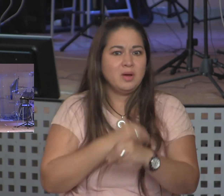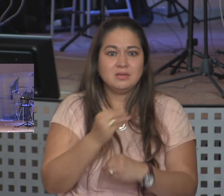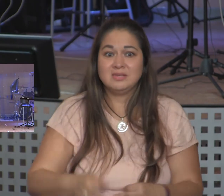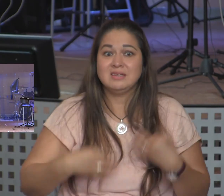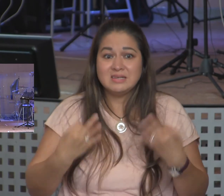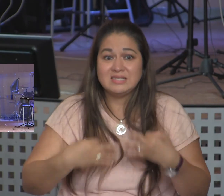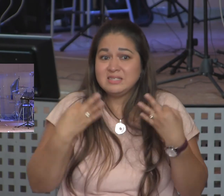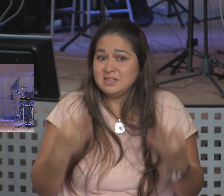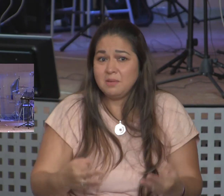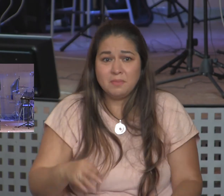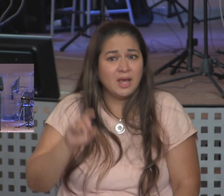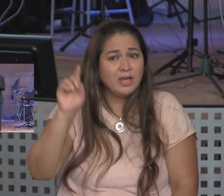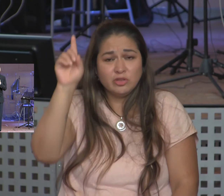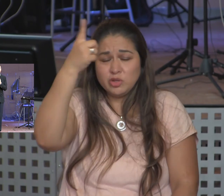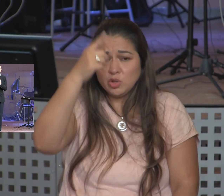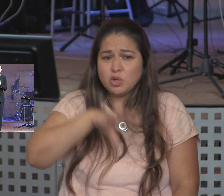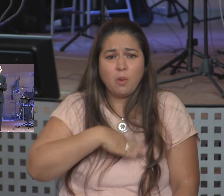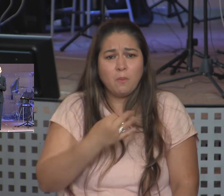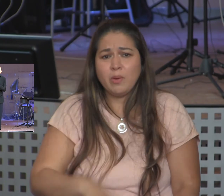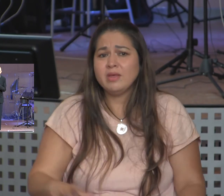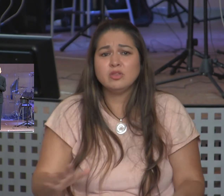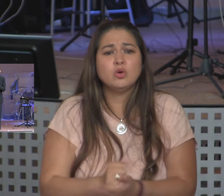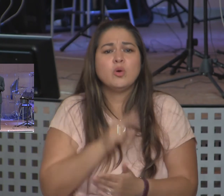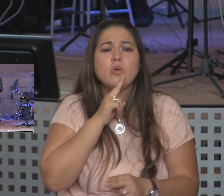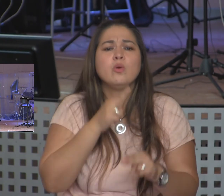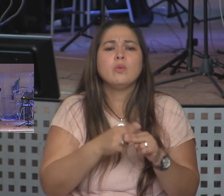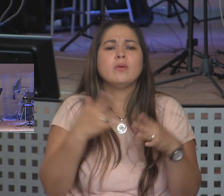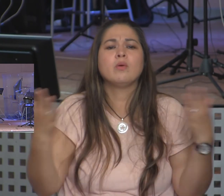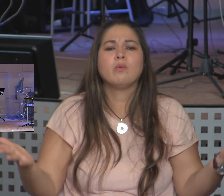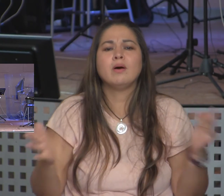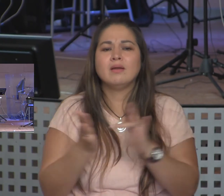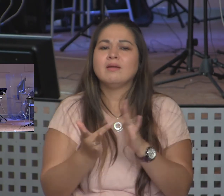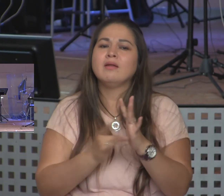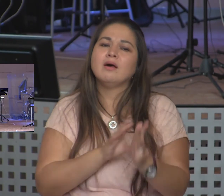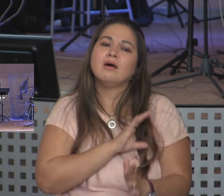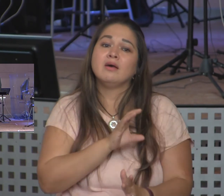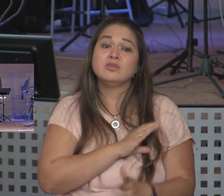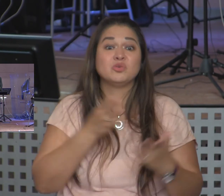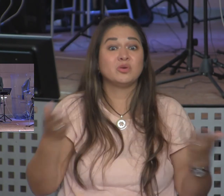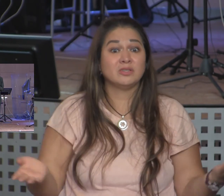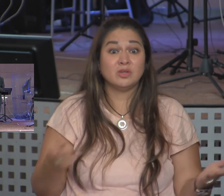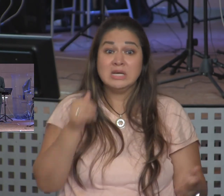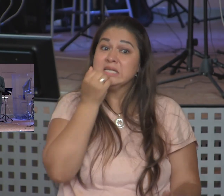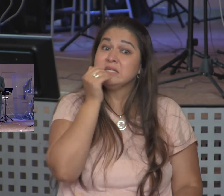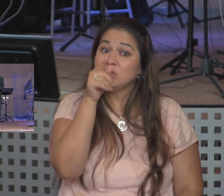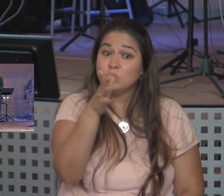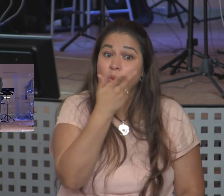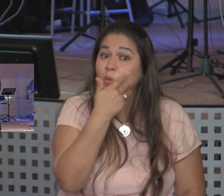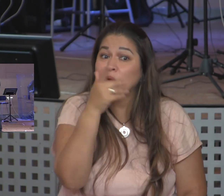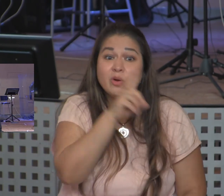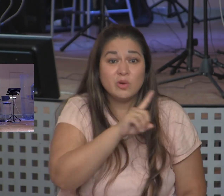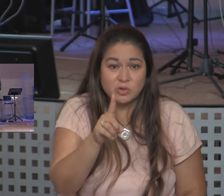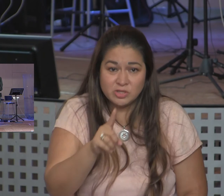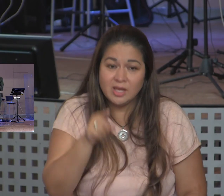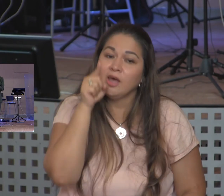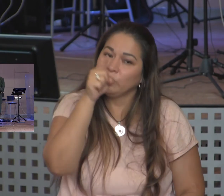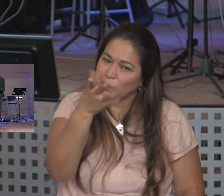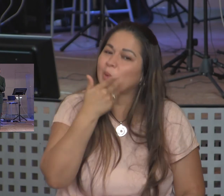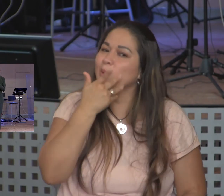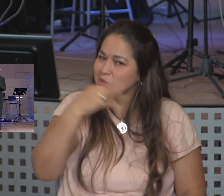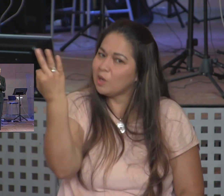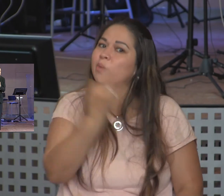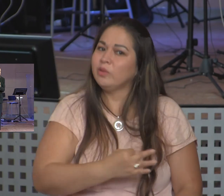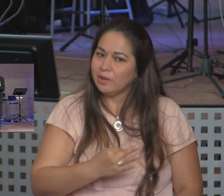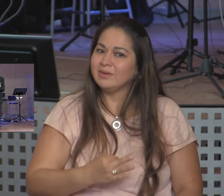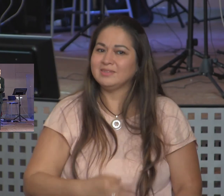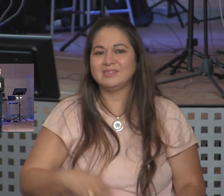de hacerlo. Su nombre es Jesucristo. Si tú no le conoces, ya estás tardando en conocerle. Jesucristo,